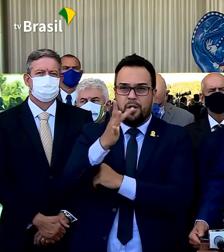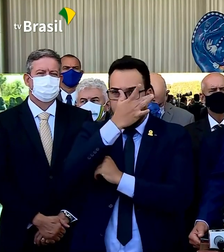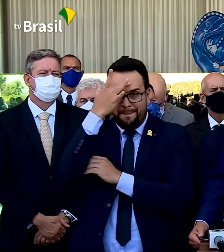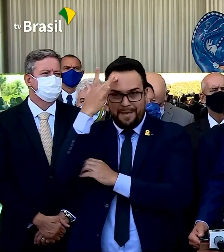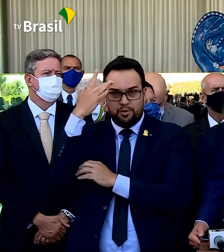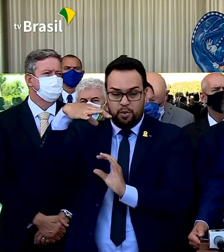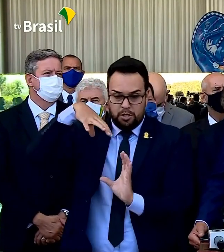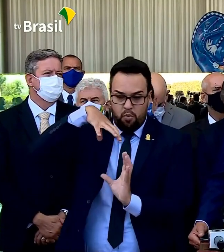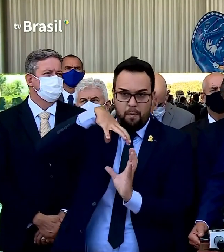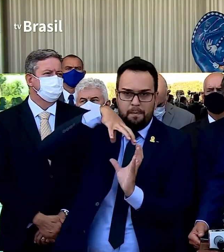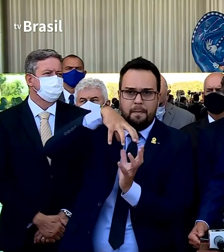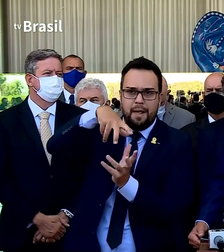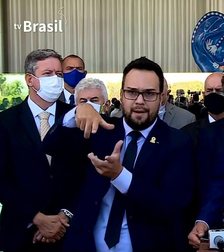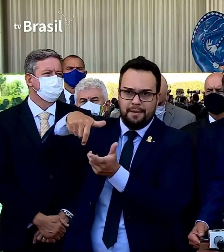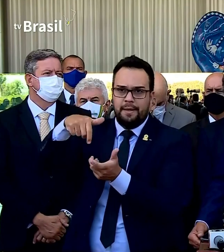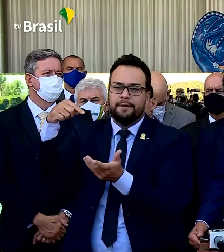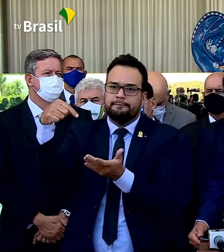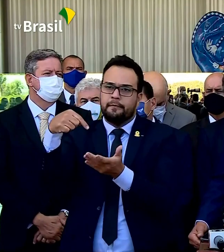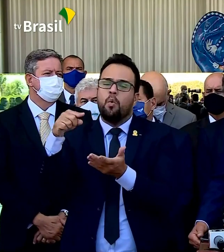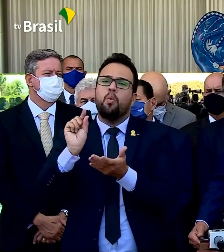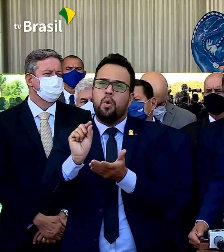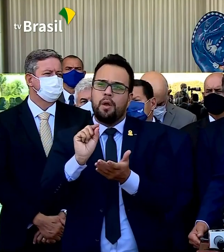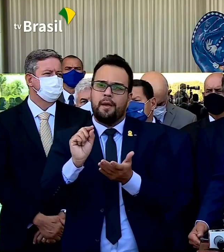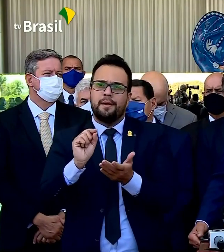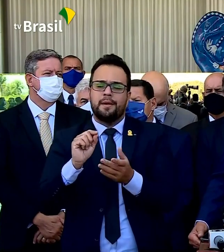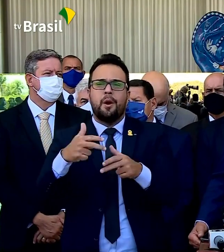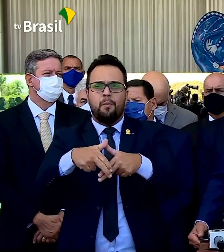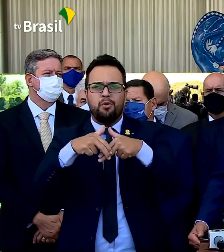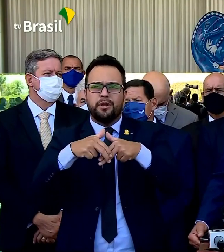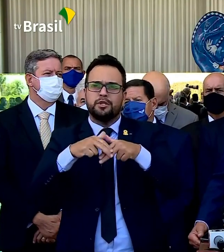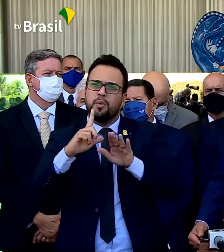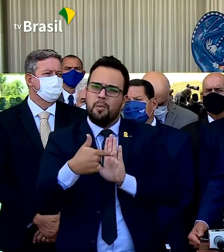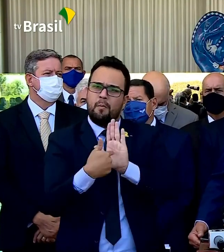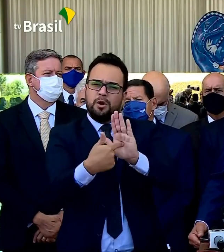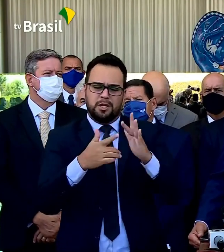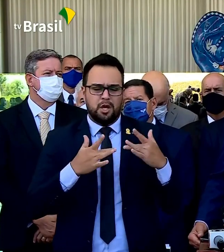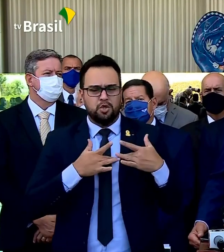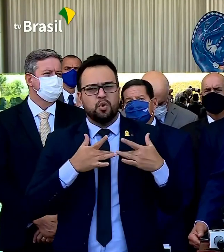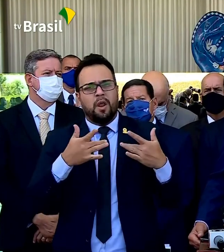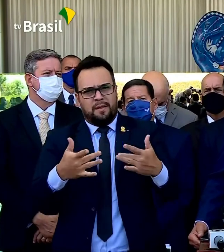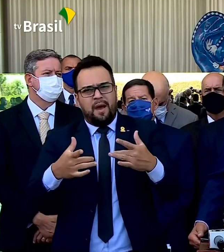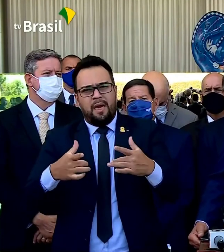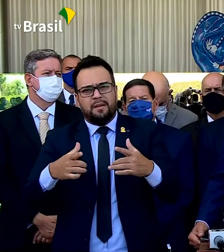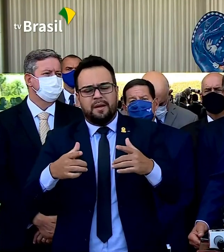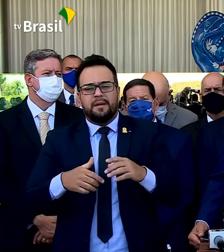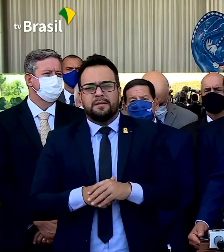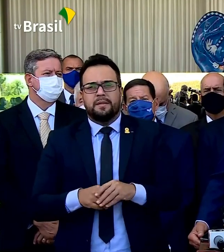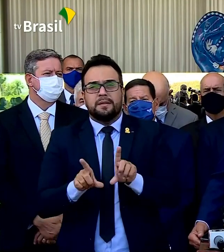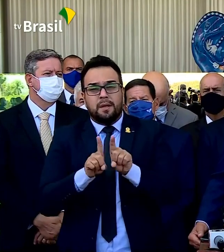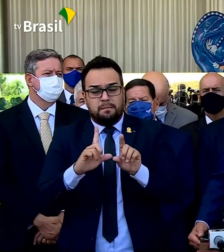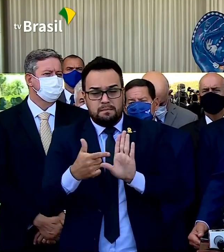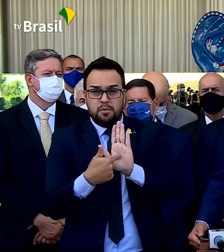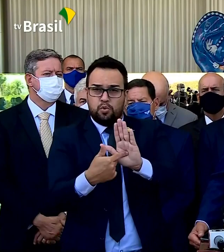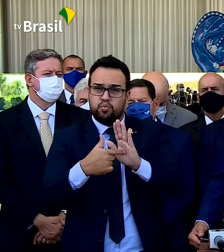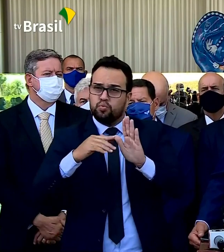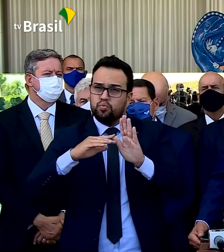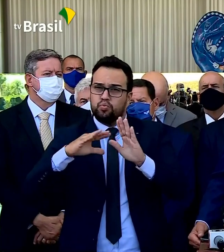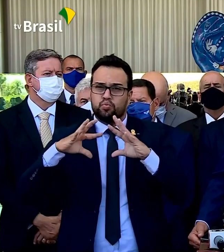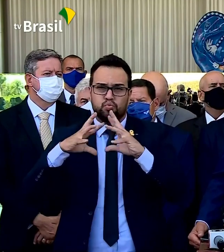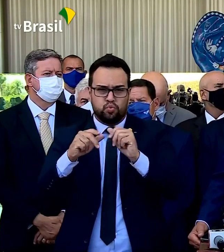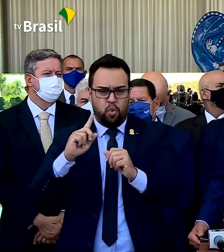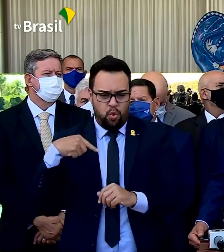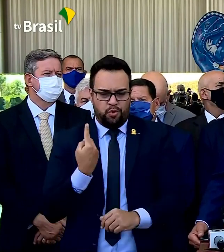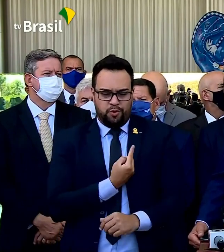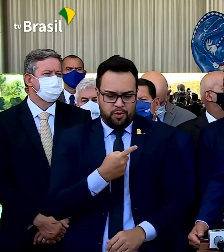E com isso, é hora de nós mostrarmos cada vez mais solidariedade e mostrarmos que todos nós,